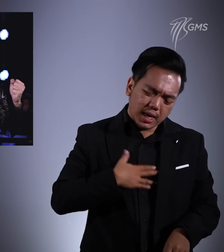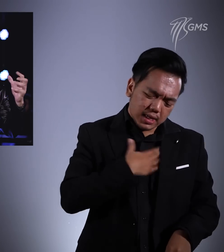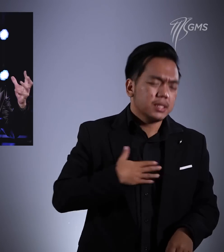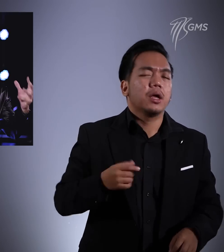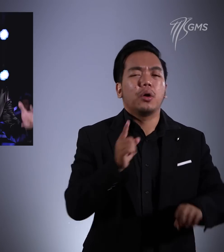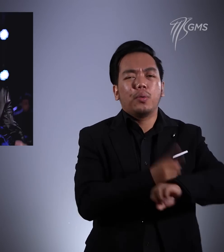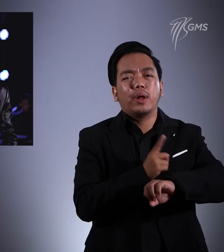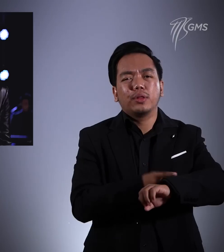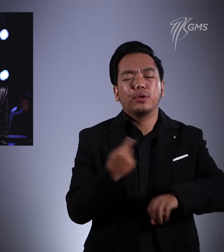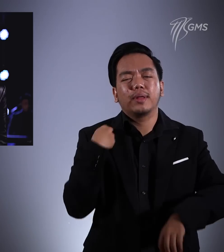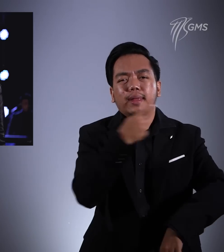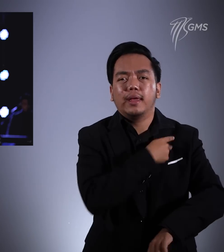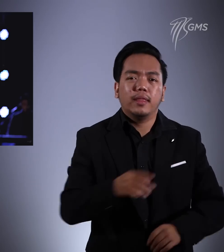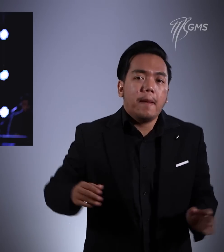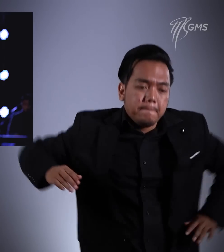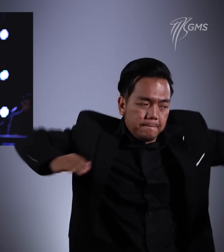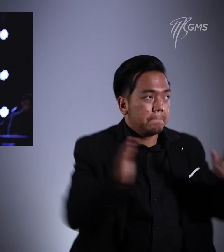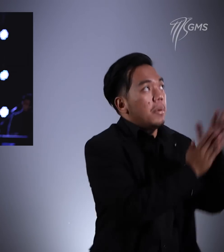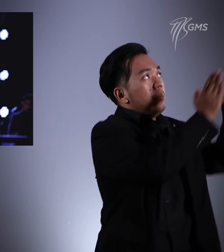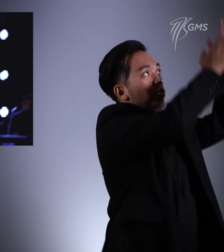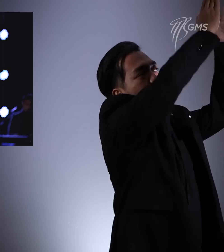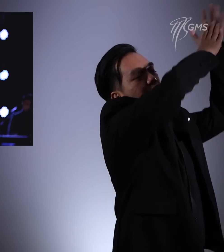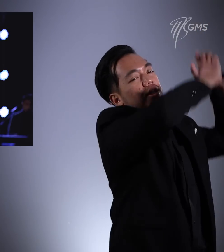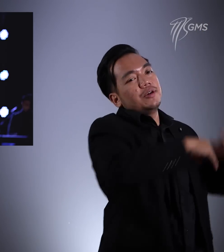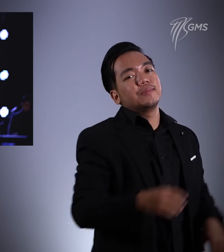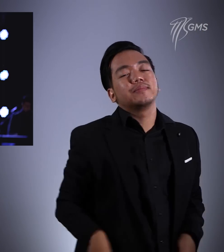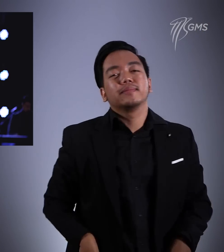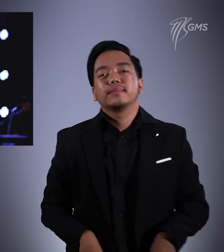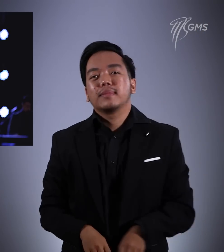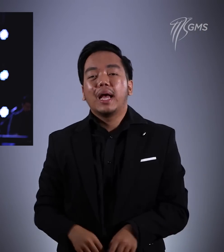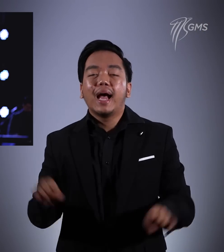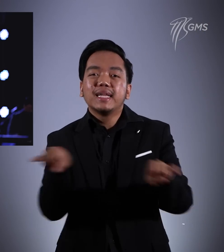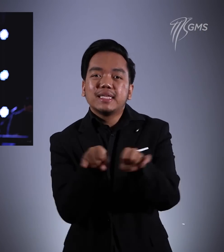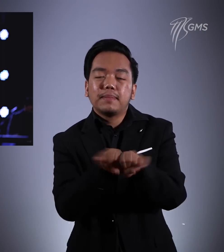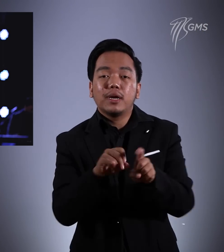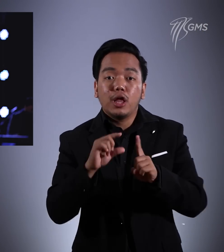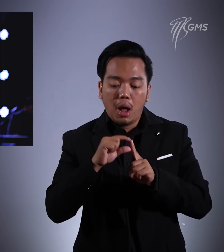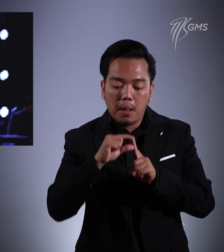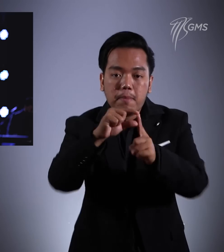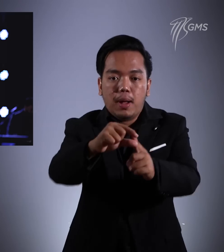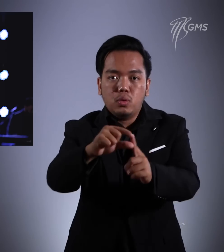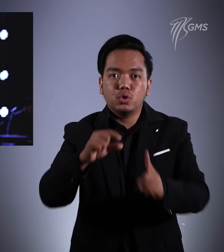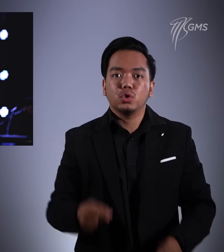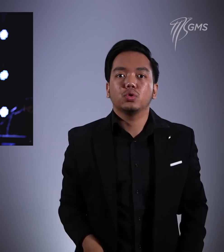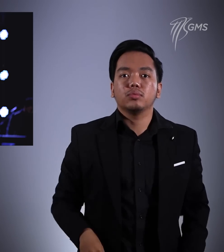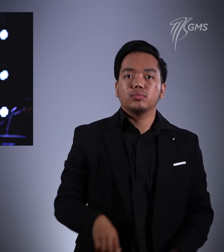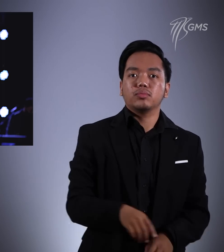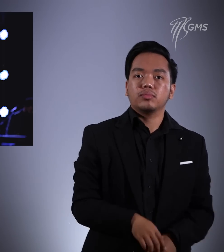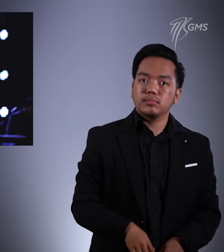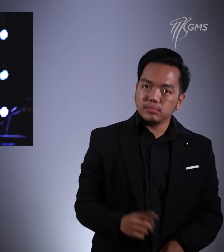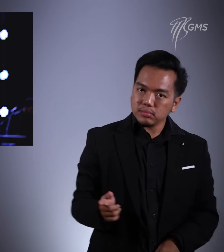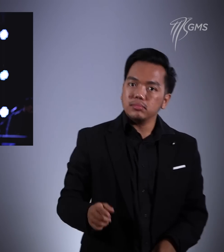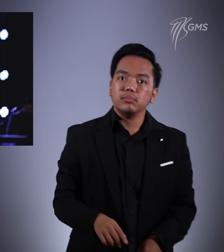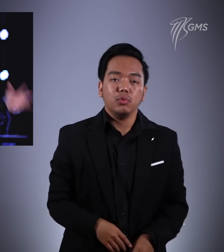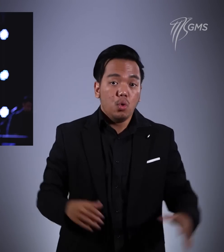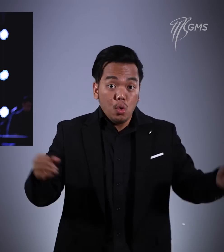itu penjara ketika mereka memuji Tuhan tengah malam. Makanya kalau nyanyi jangan sembarang nyanyi. Kalau kita nyanyi dalam gereja atau saat teduh sendiri. When